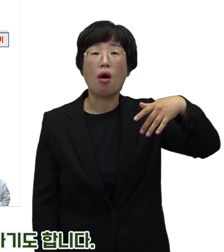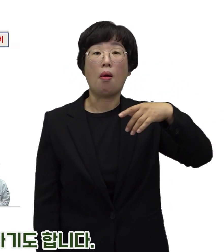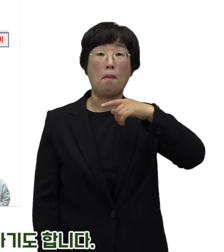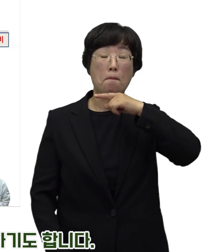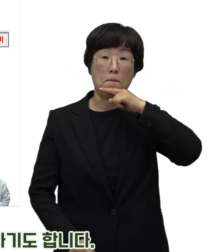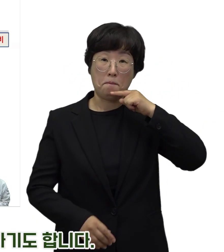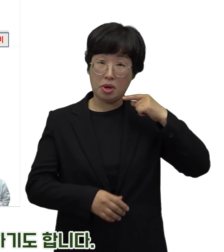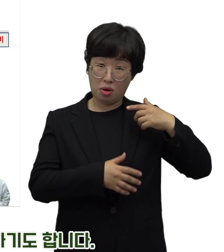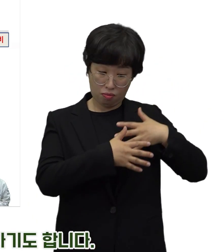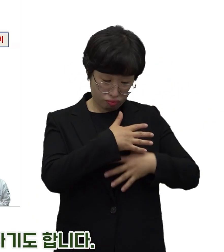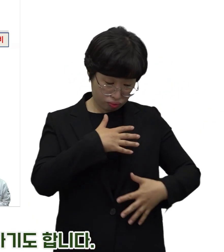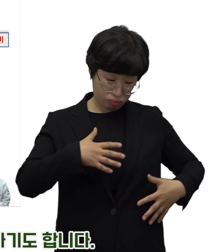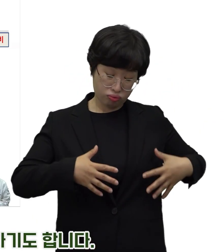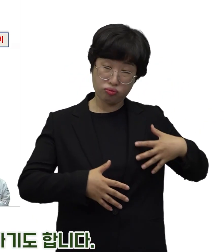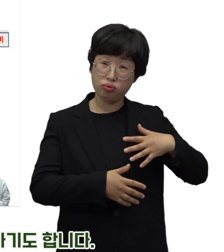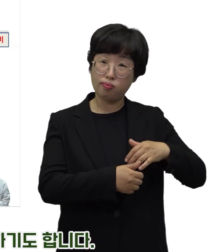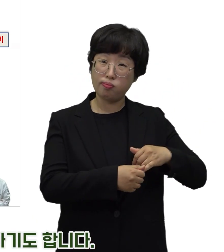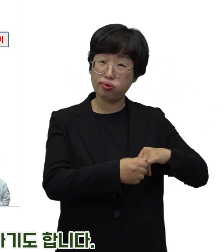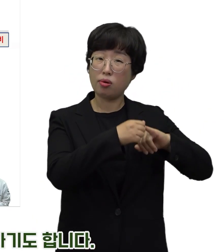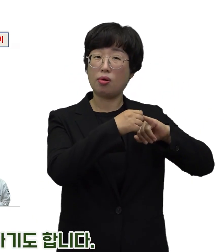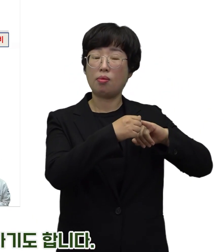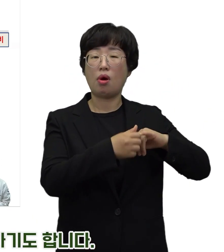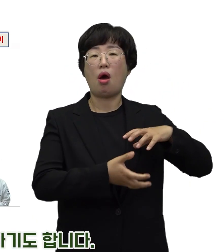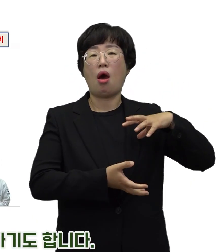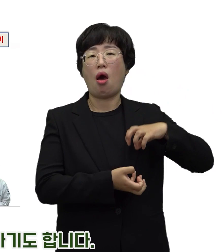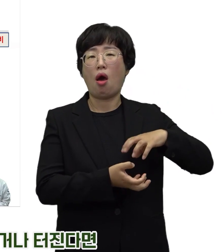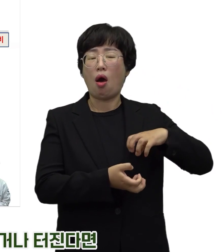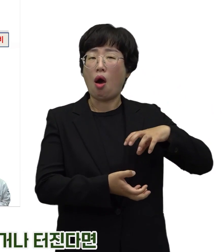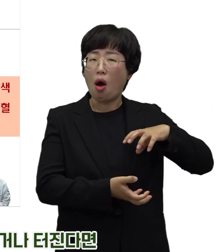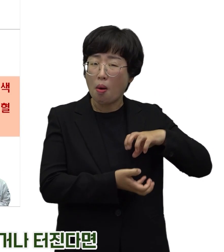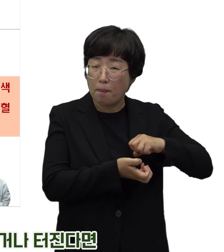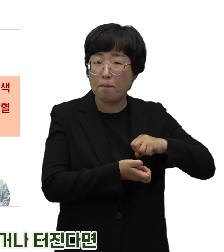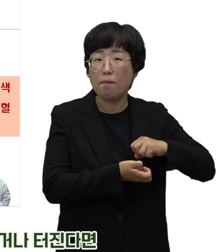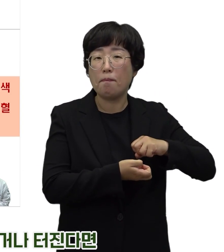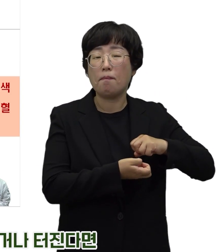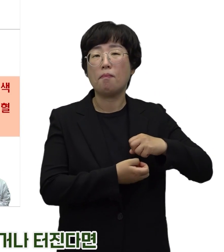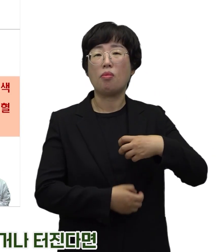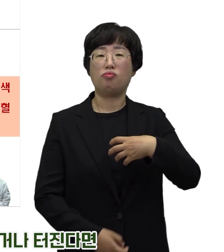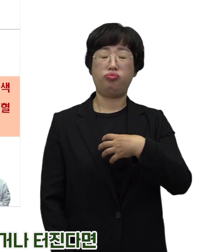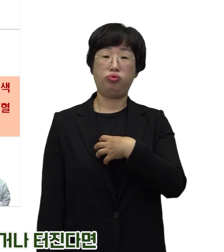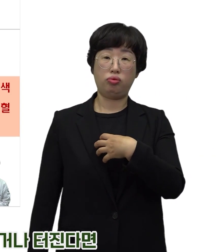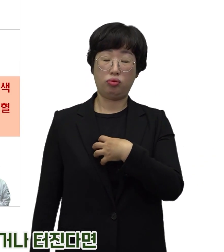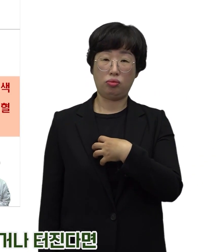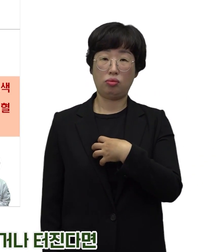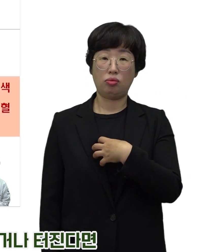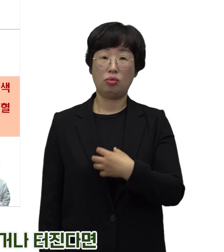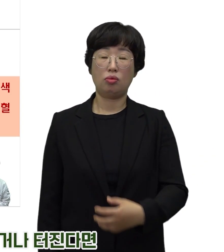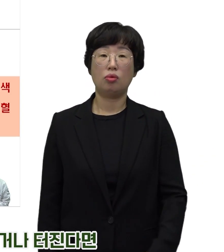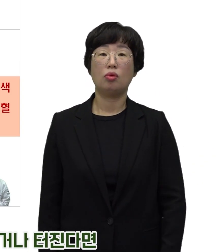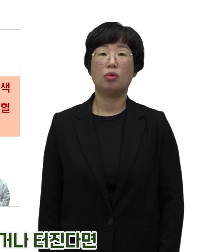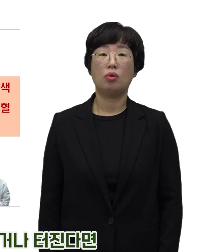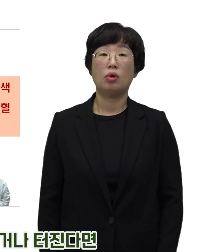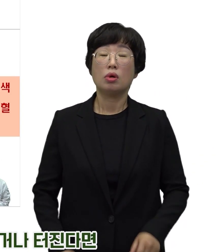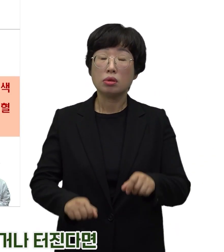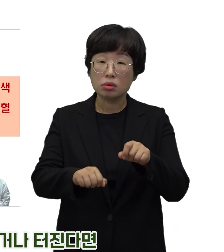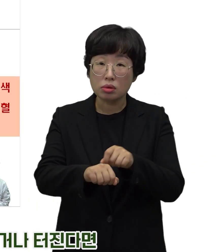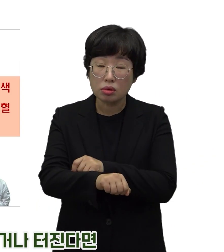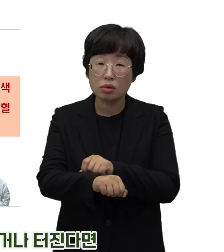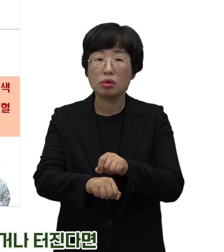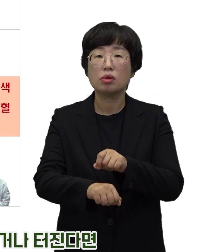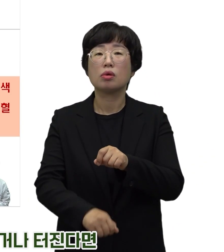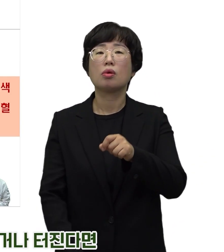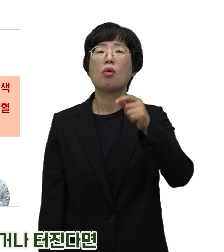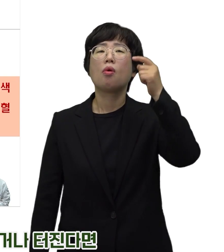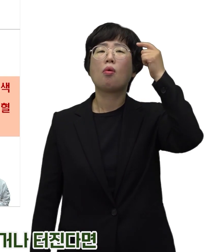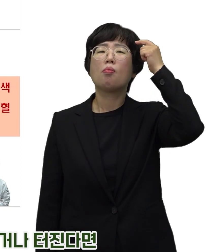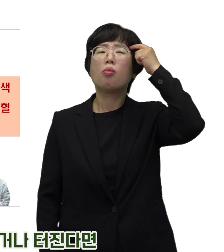심장마비가 발생하여 생명을 위협하기도 합니다. 특히 머리로 가는 동맥의 경우